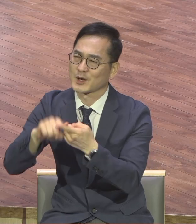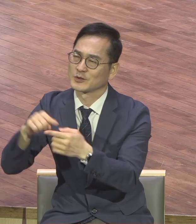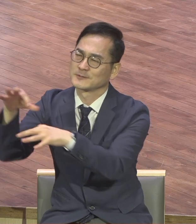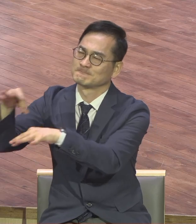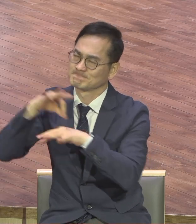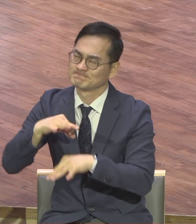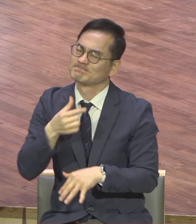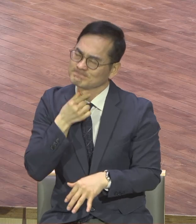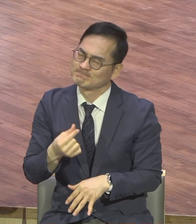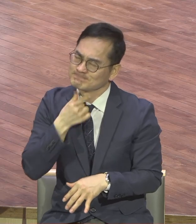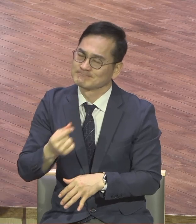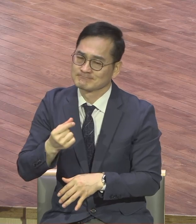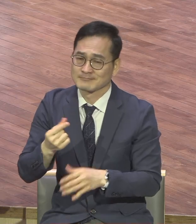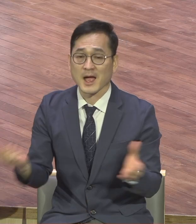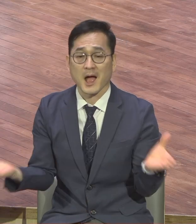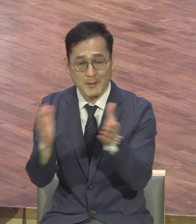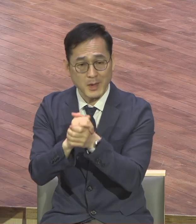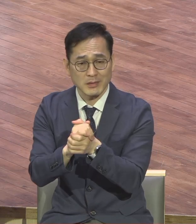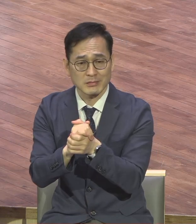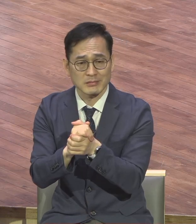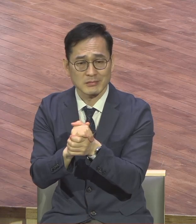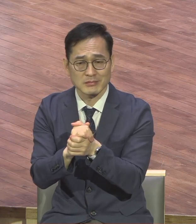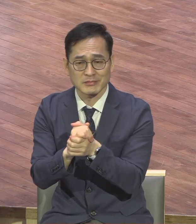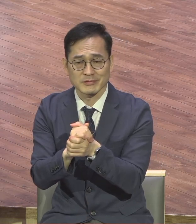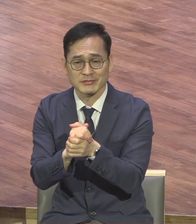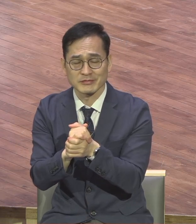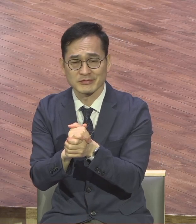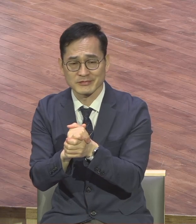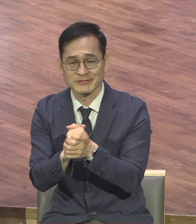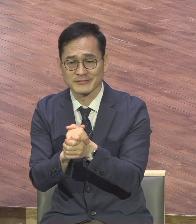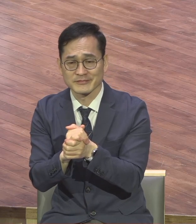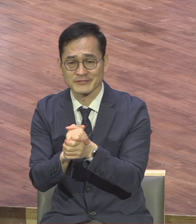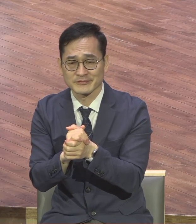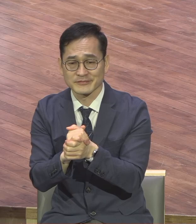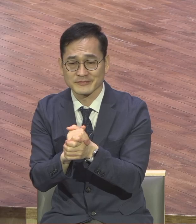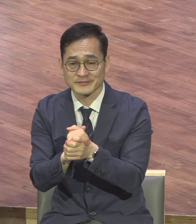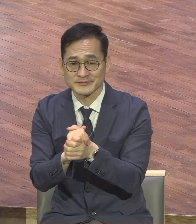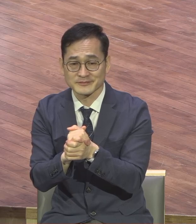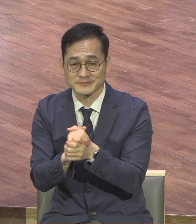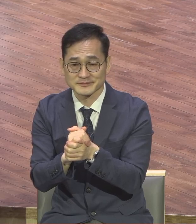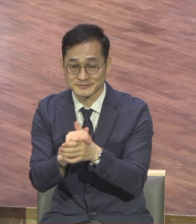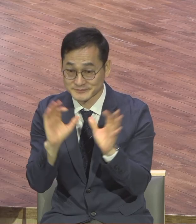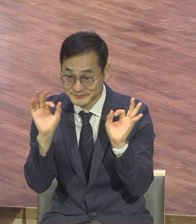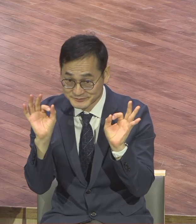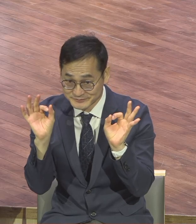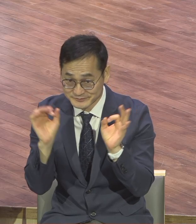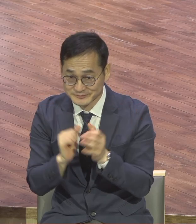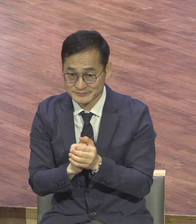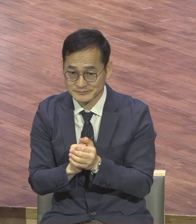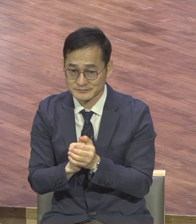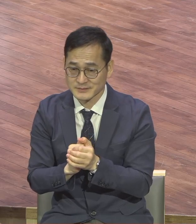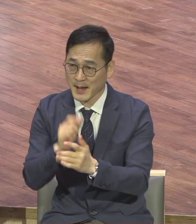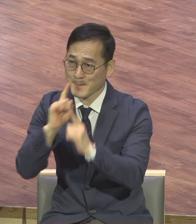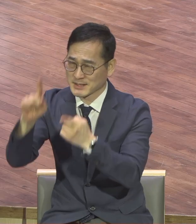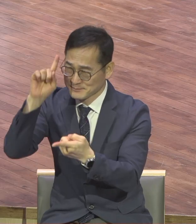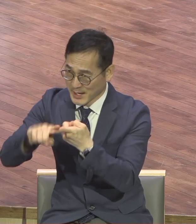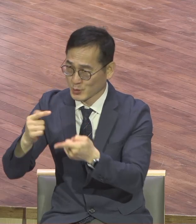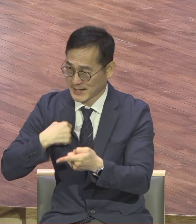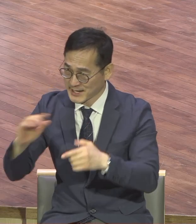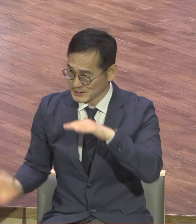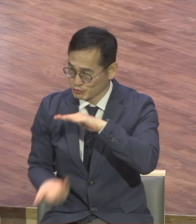뭐 특별하게 팀에서 하지 말고 같이 아멘. 아멘. 저 말씀 내게 그대로 성취되기